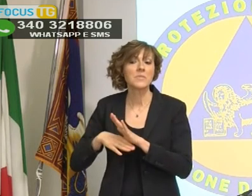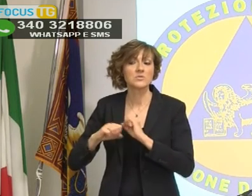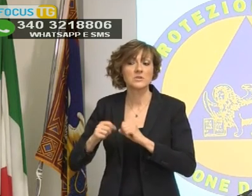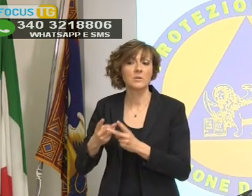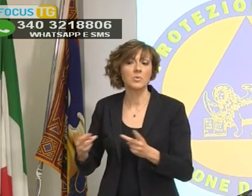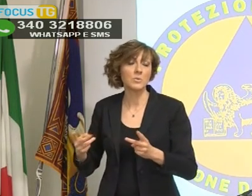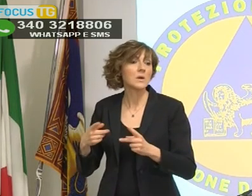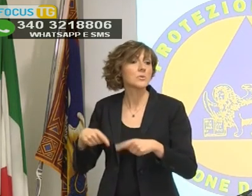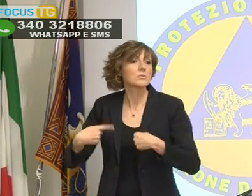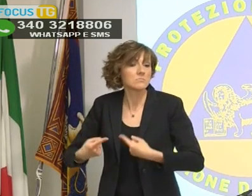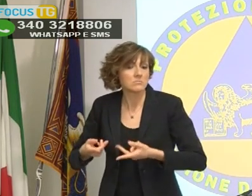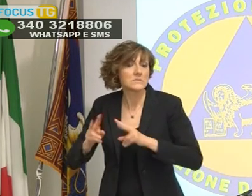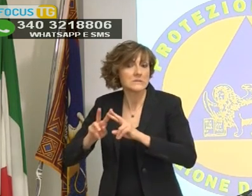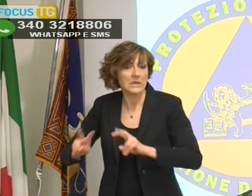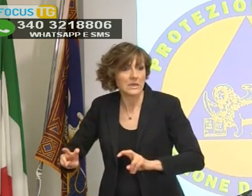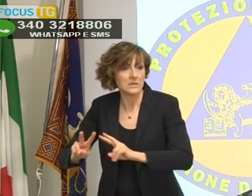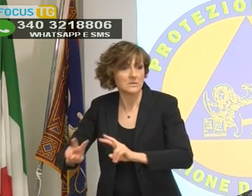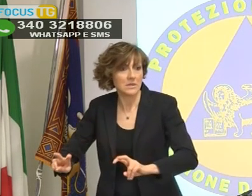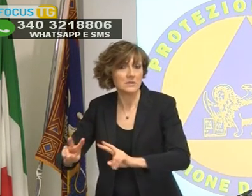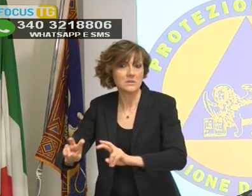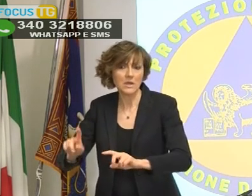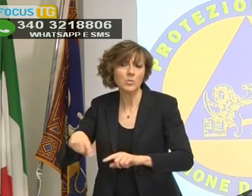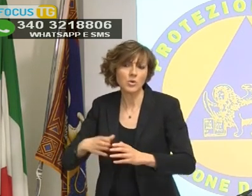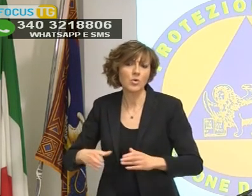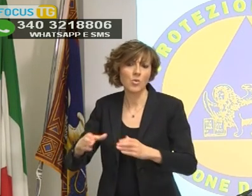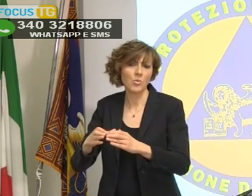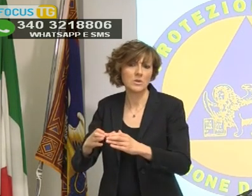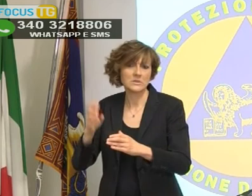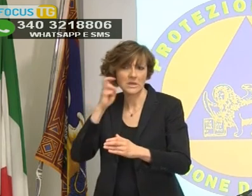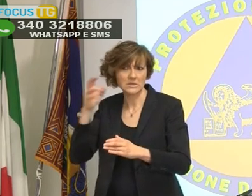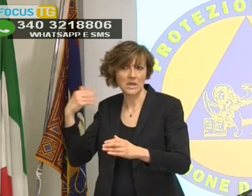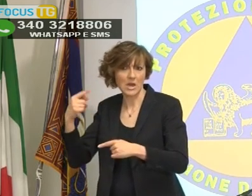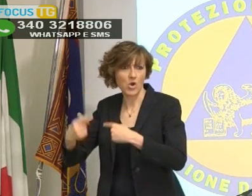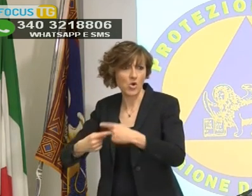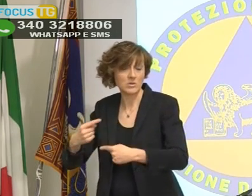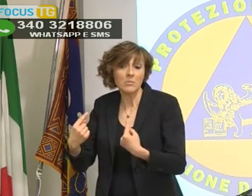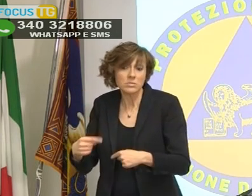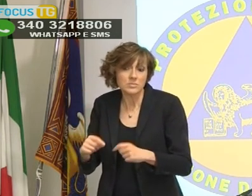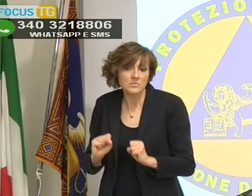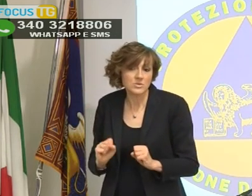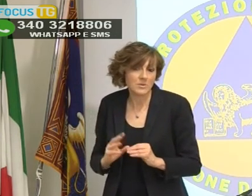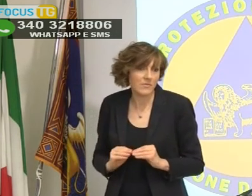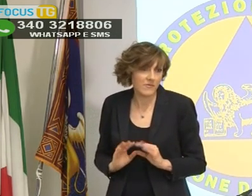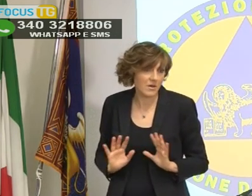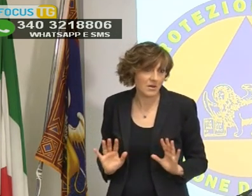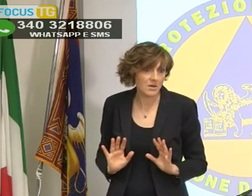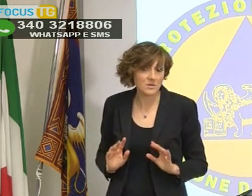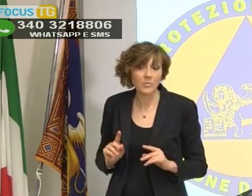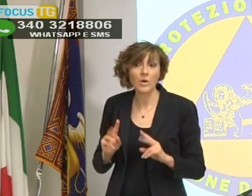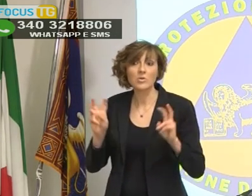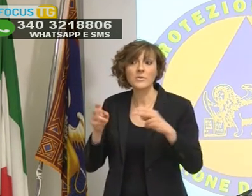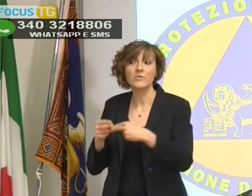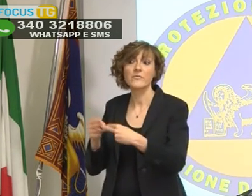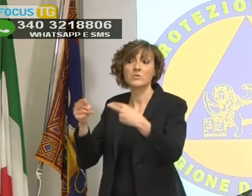con gli screening anche su comunità straniere. E penso che questo è quello che possiamo fare. Dopodiché il tema delle frontiere è un